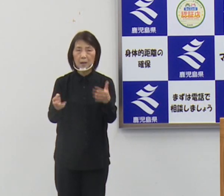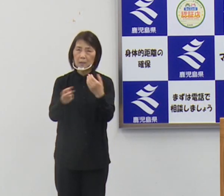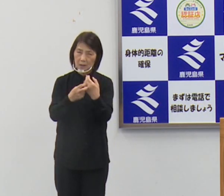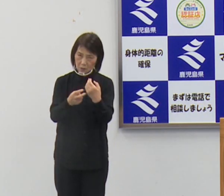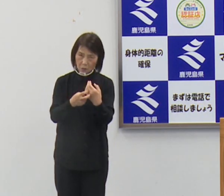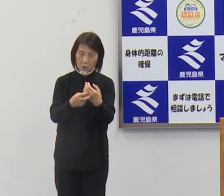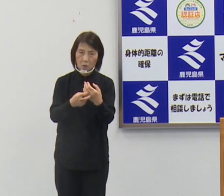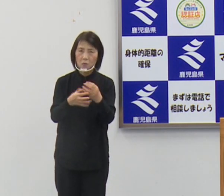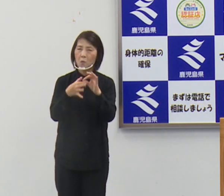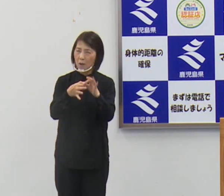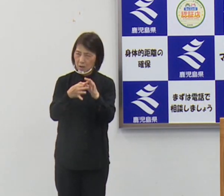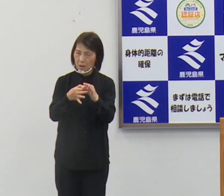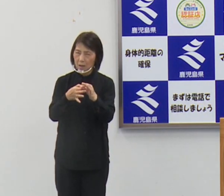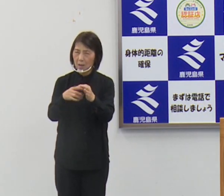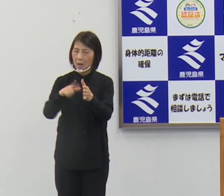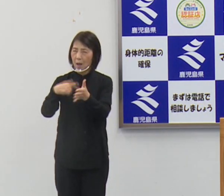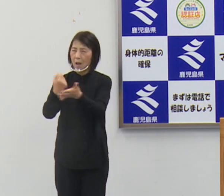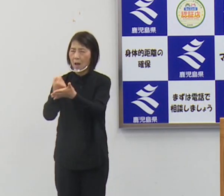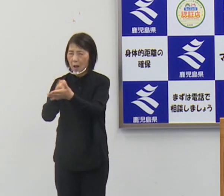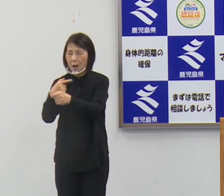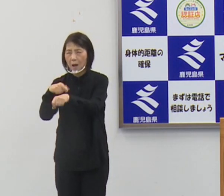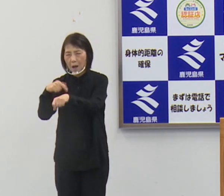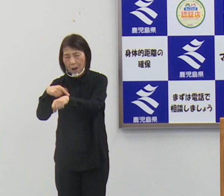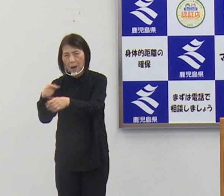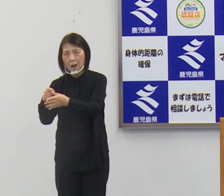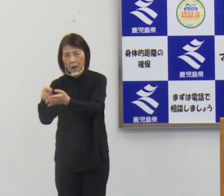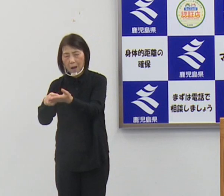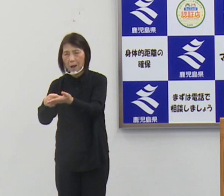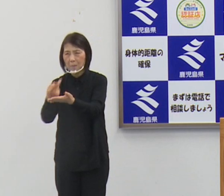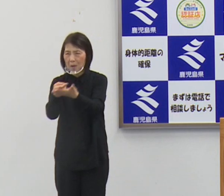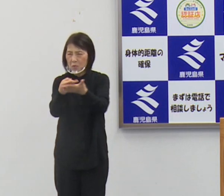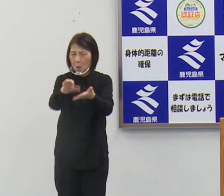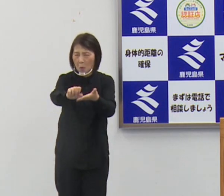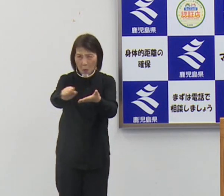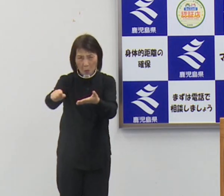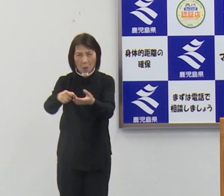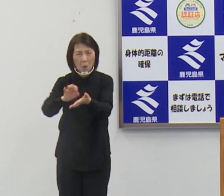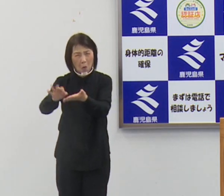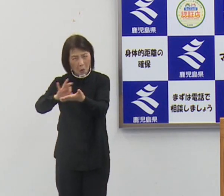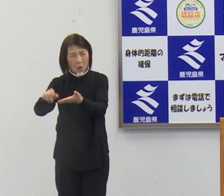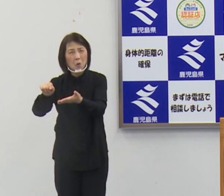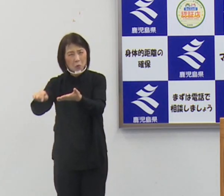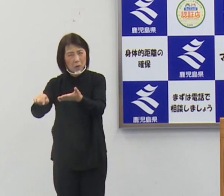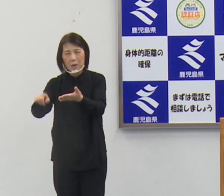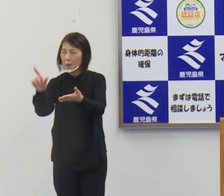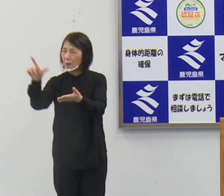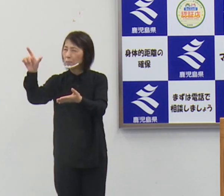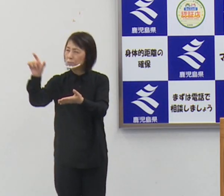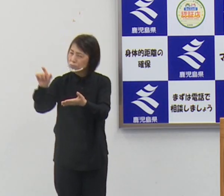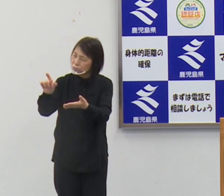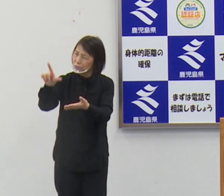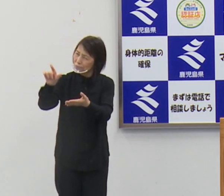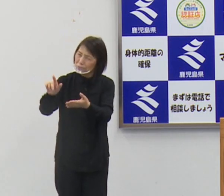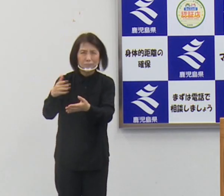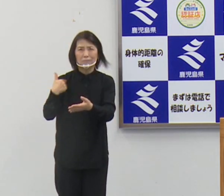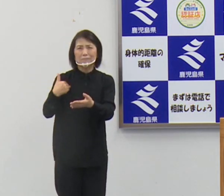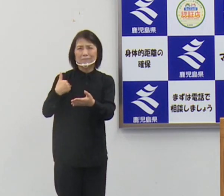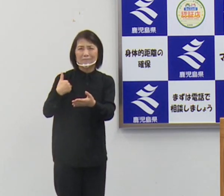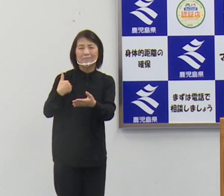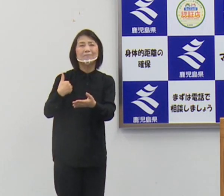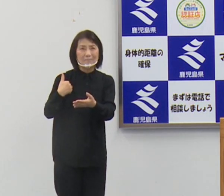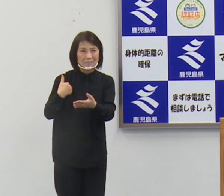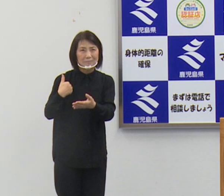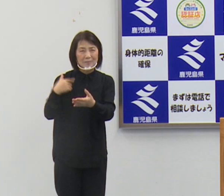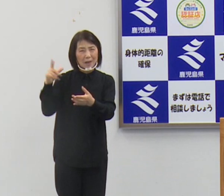の逼迫度合いっていうのがですね、使用率がどこまで下がるかってなかなか見通しは難しいんですけれども